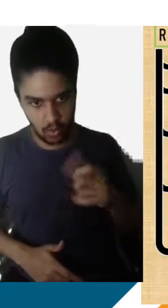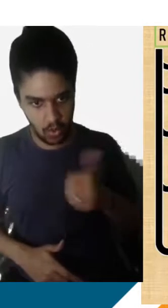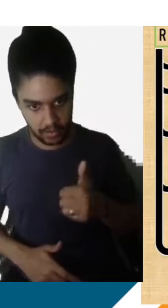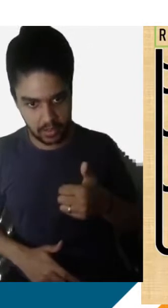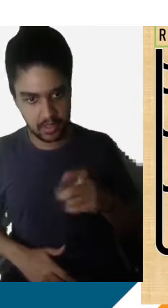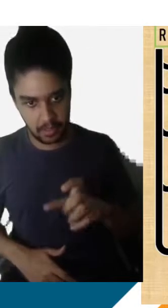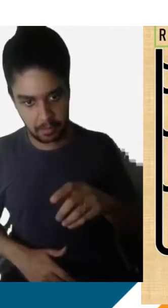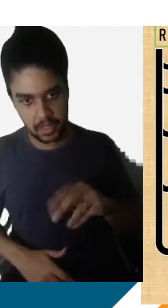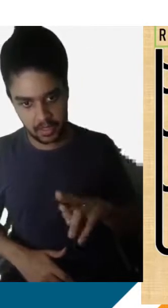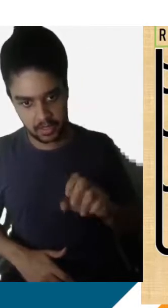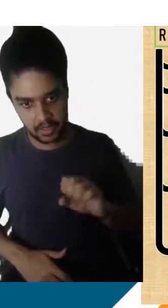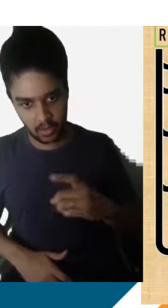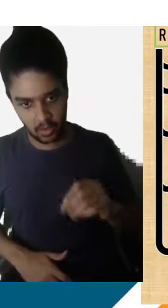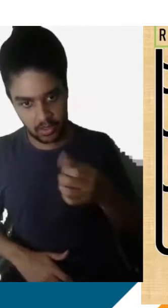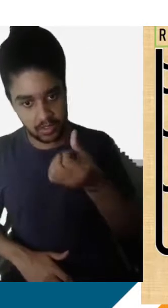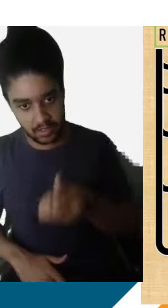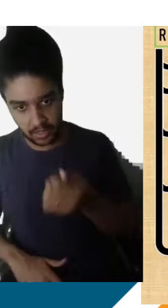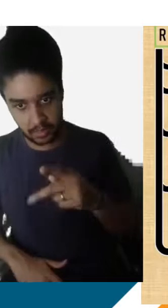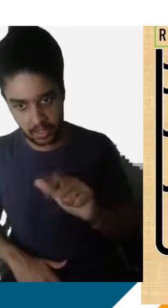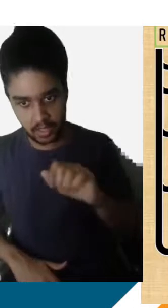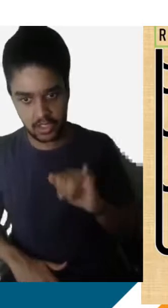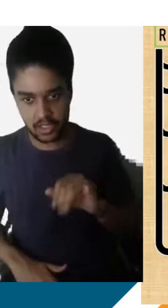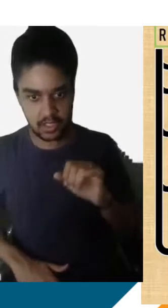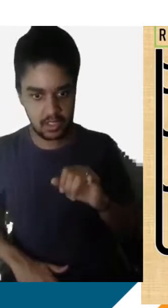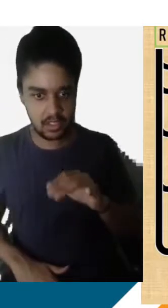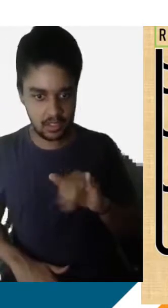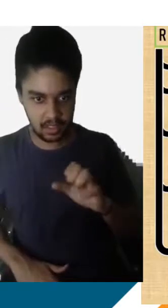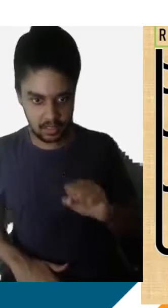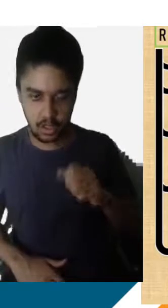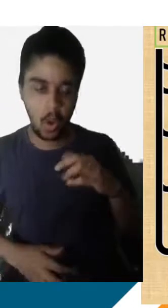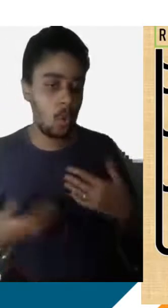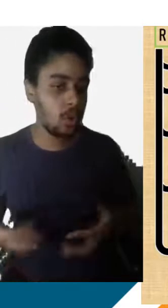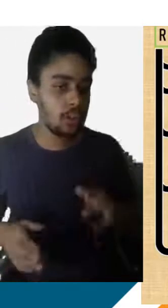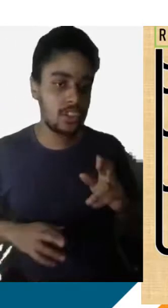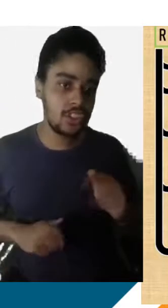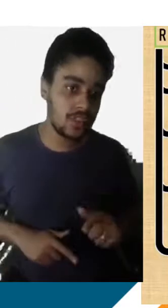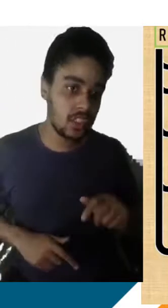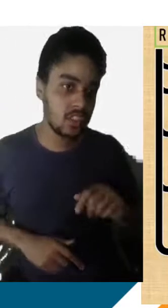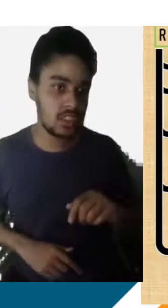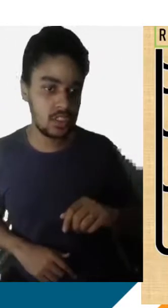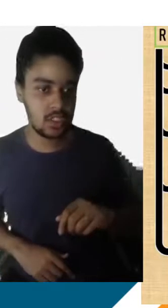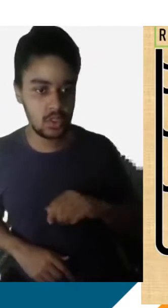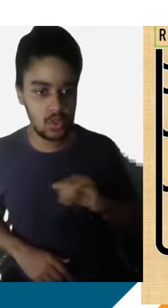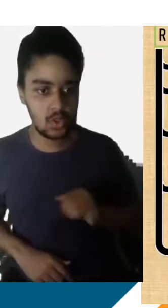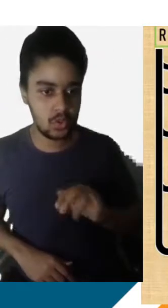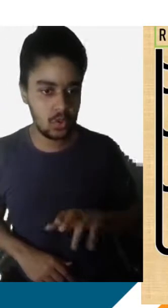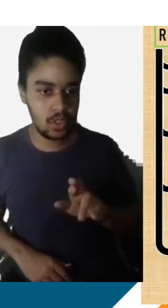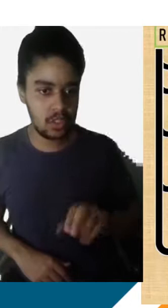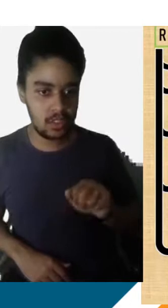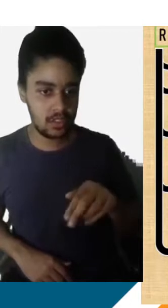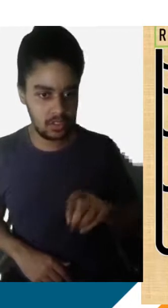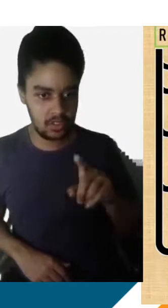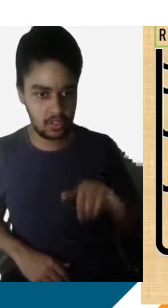e 6 planícies. Pô, qual foi a grande diferença do Jurandir Roys para os outros,